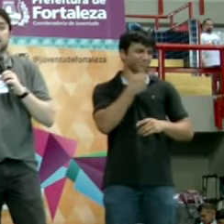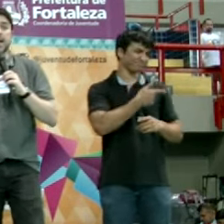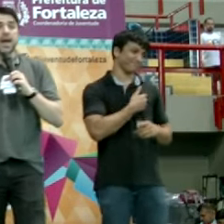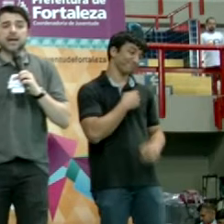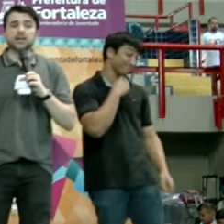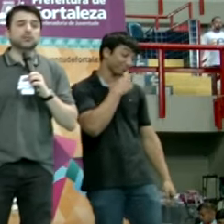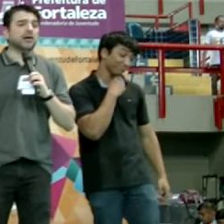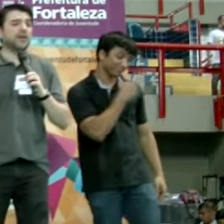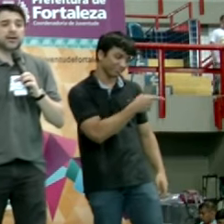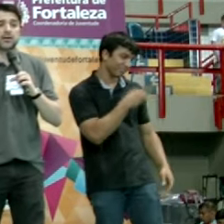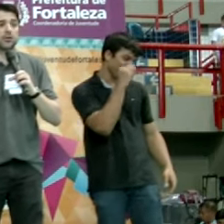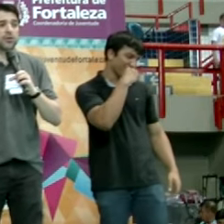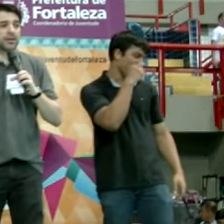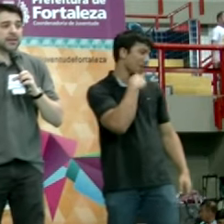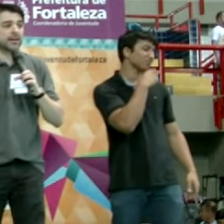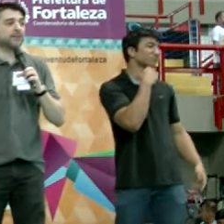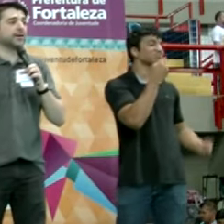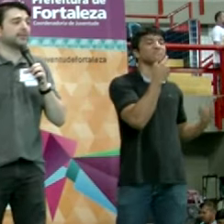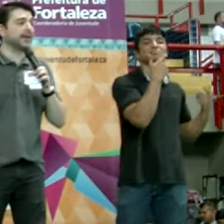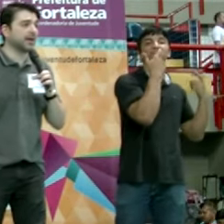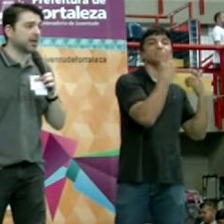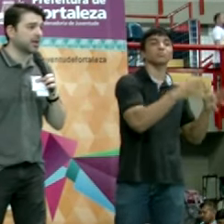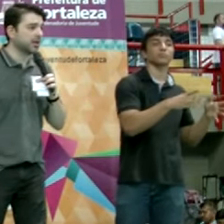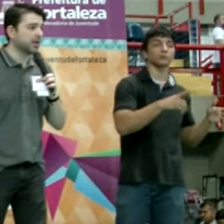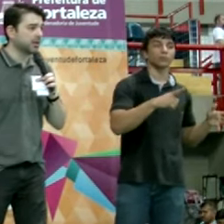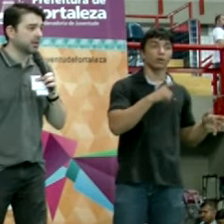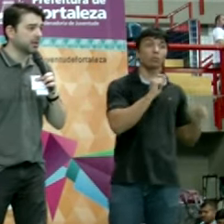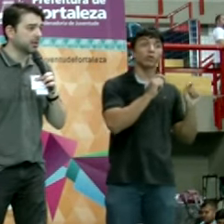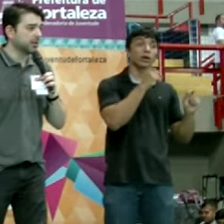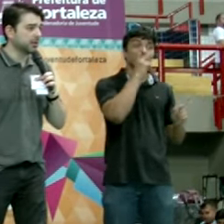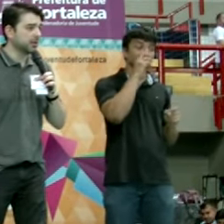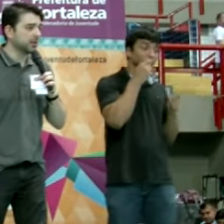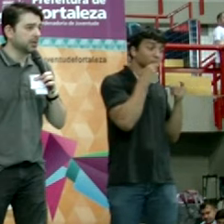não consegue, ela não está falando de você, ela está falando dela.